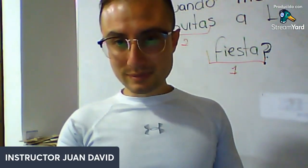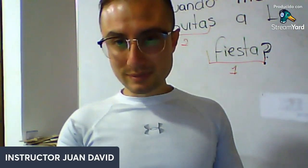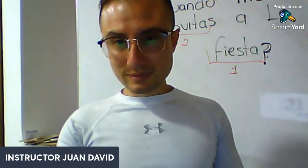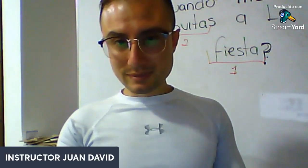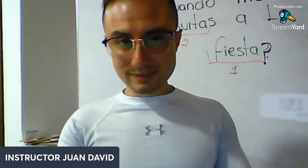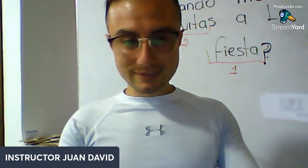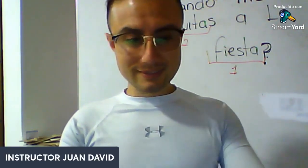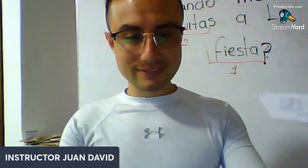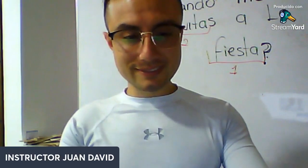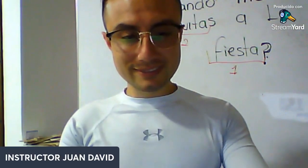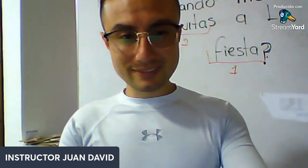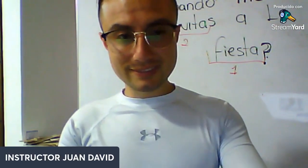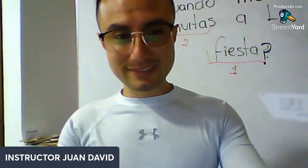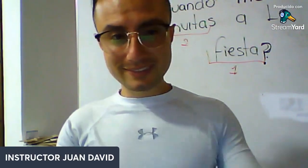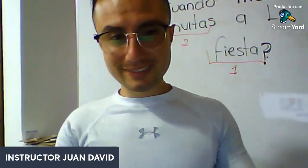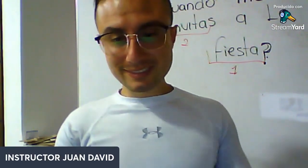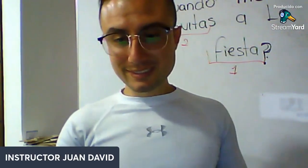qué triste me dejaron esperando